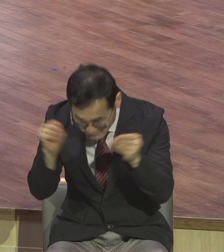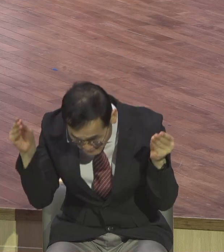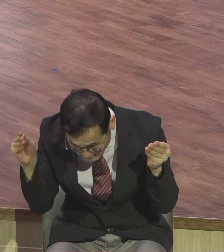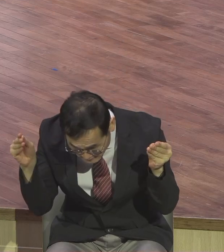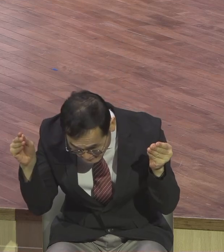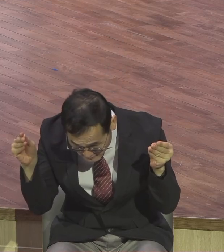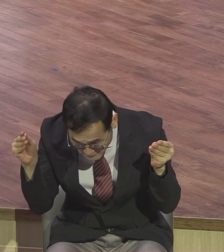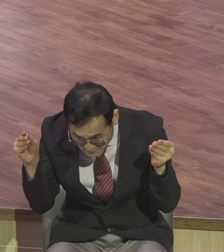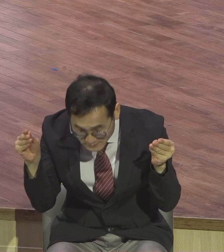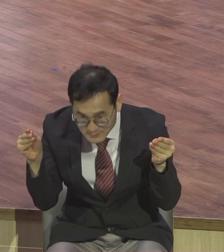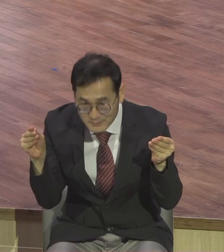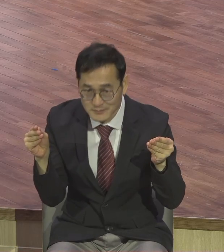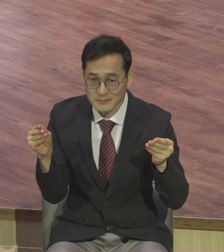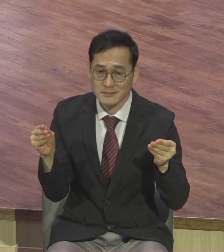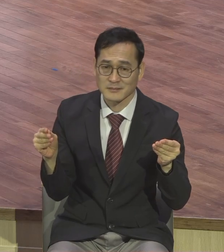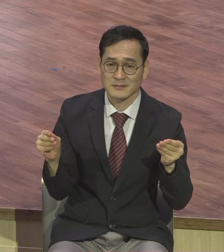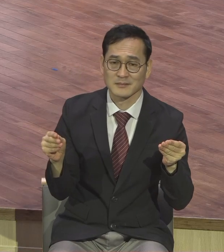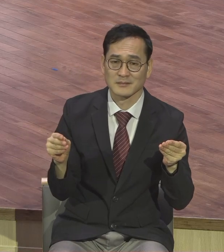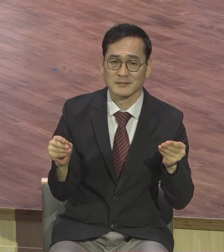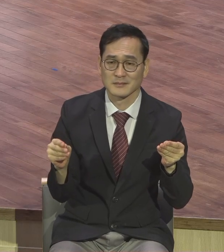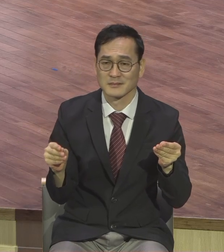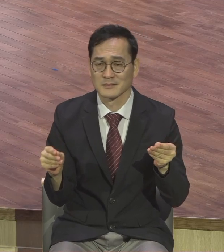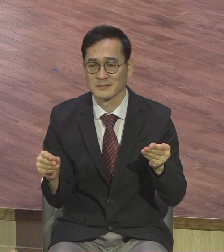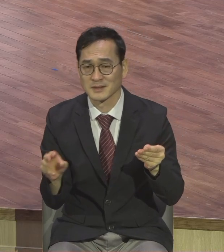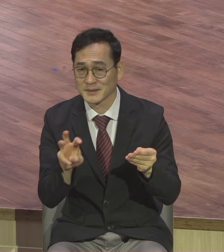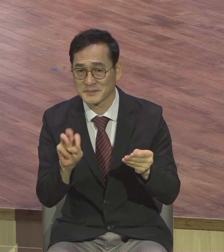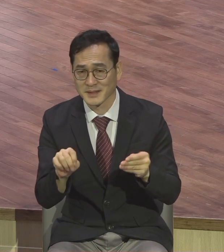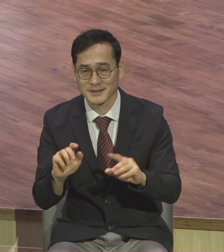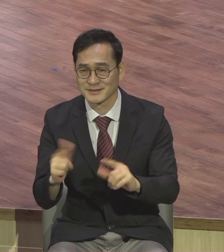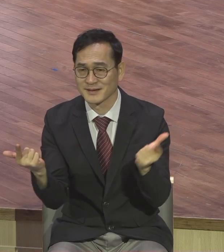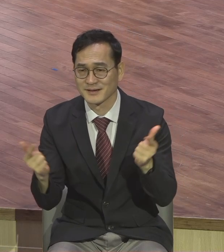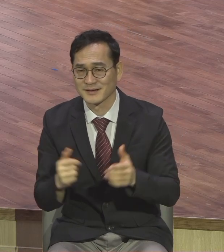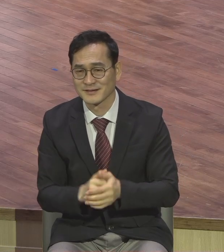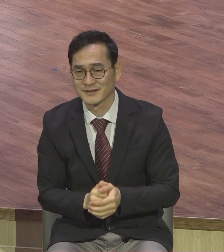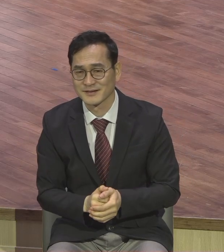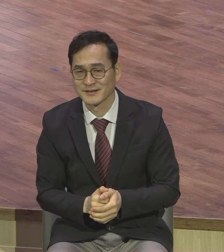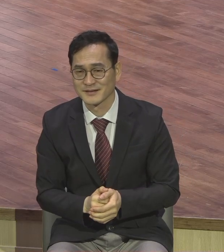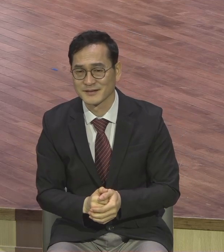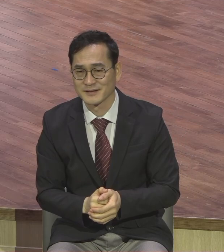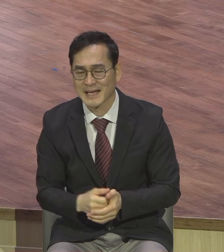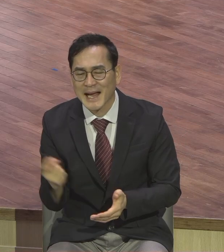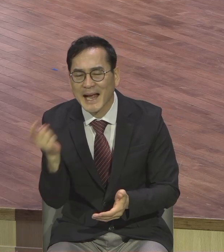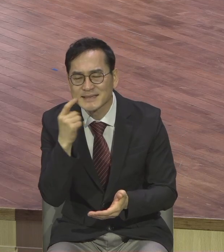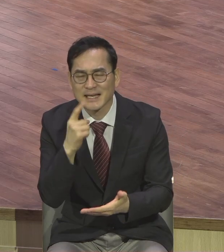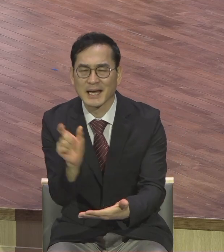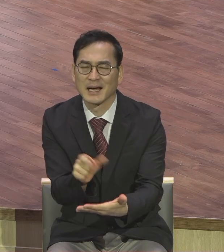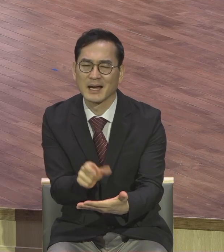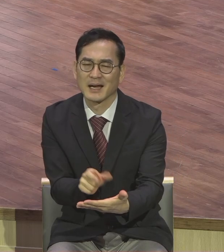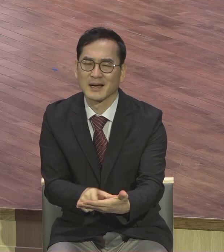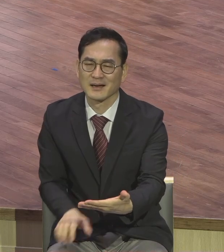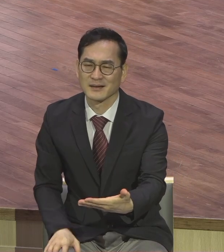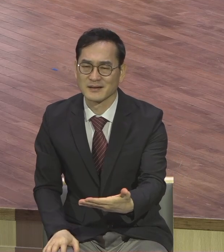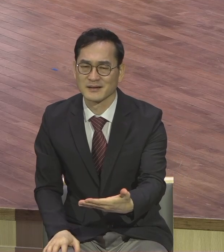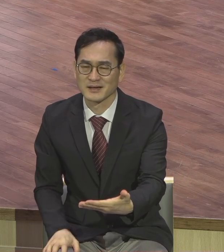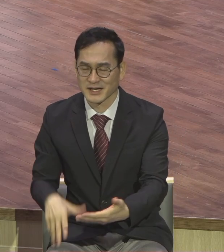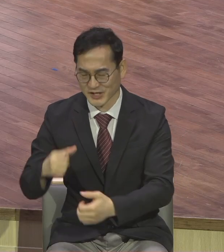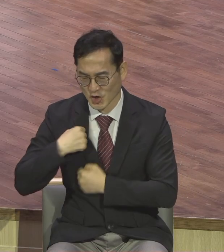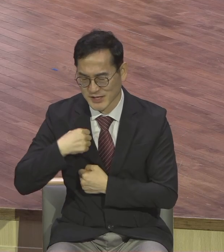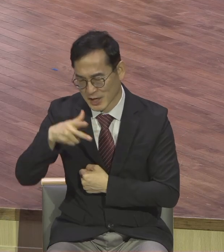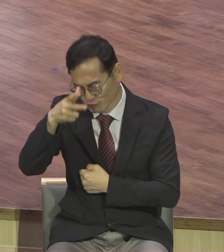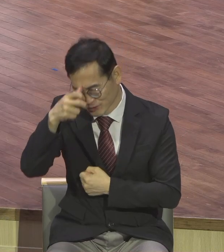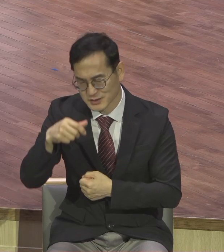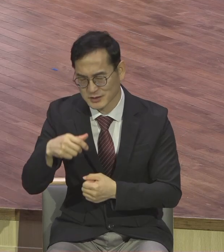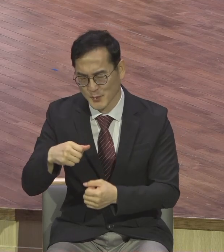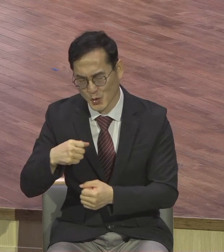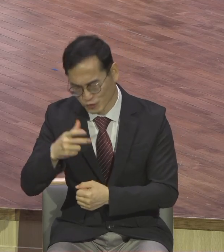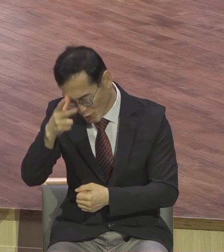유령군인들. 유령군인들이 엄청 많아. 이 부패한 군인들, 경찰들, 참이 간부들이